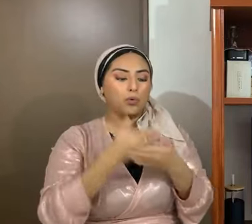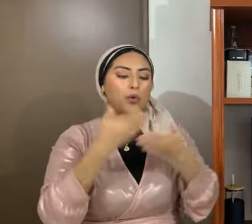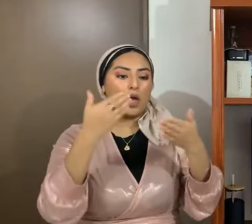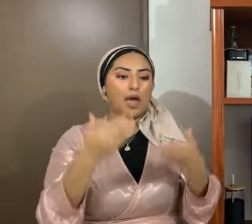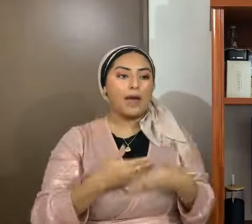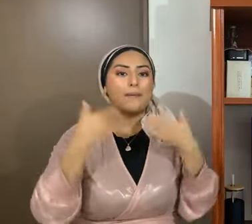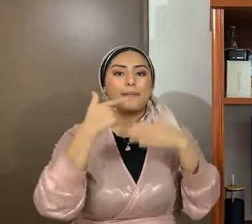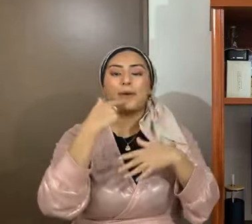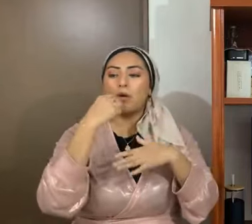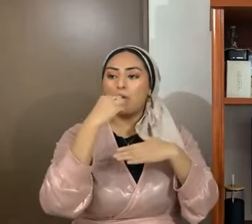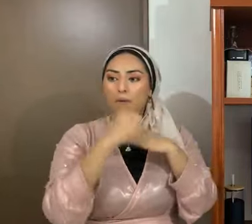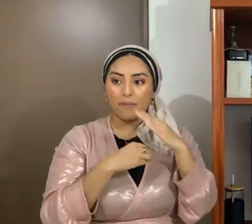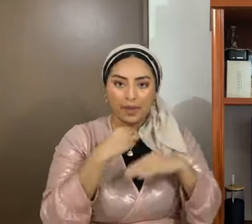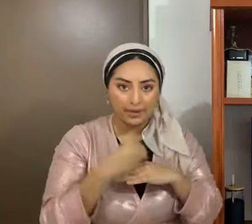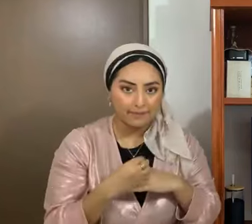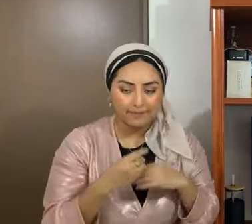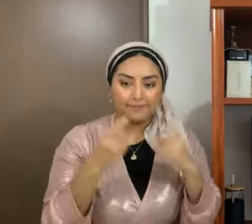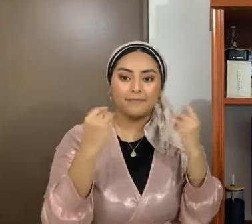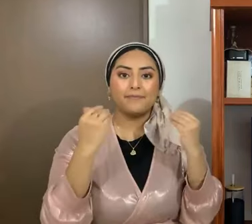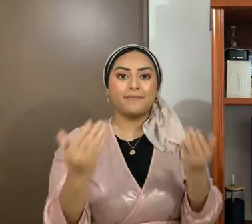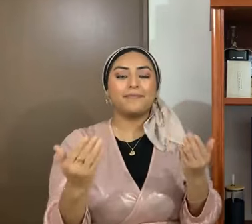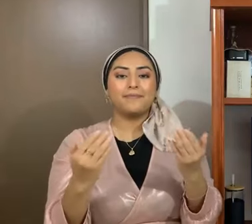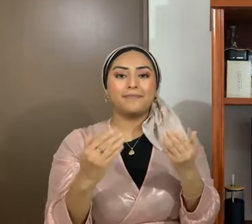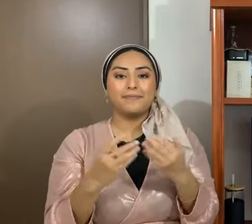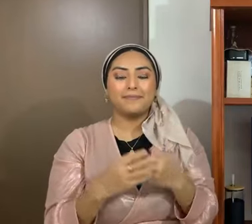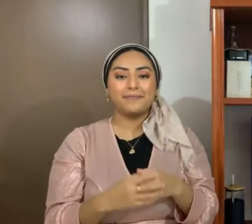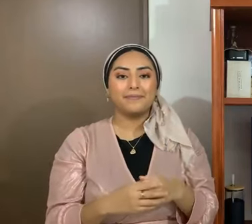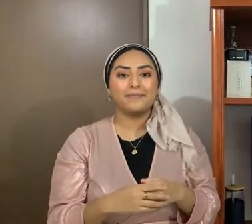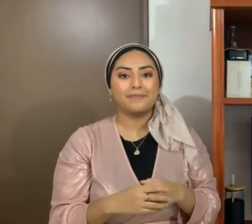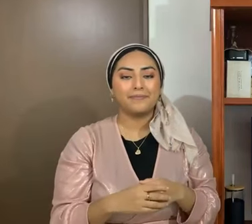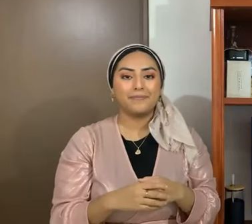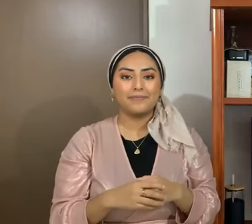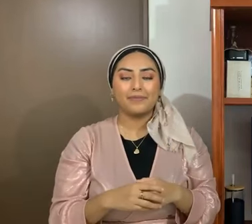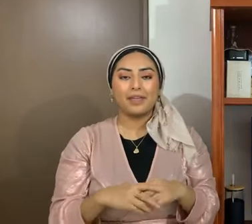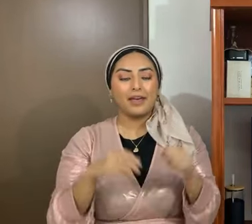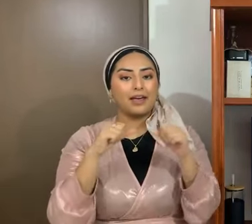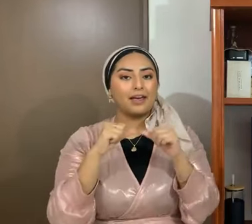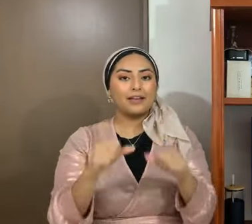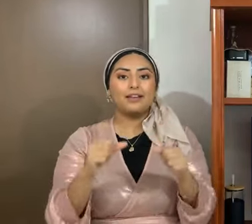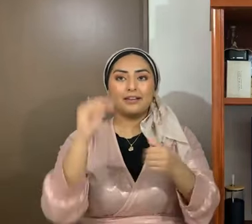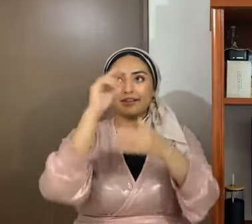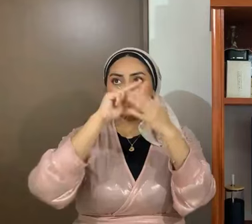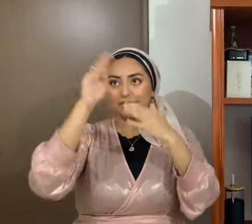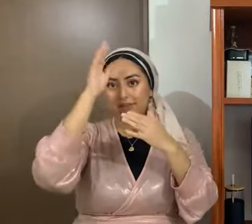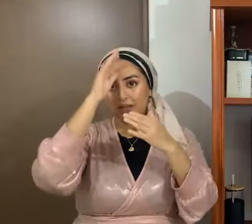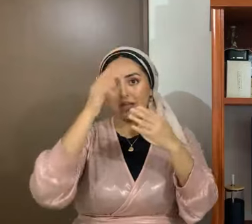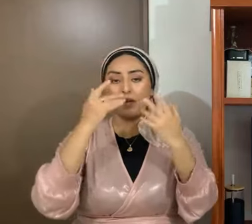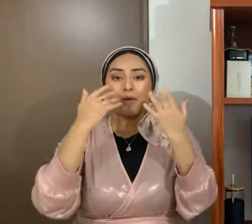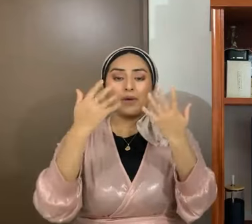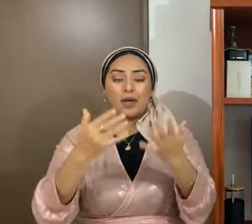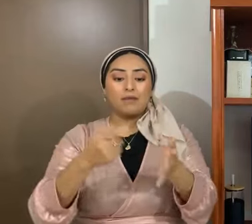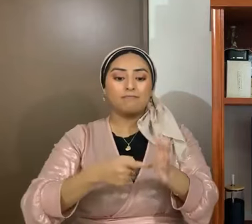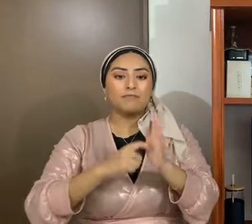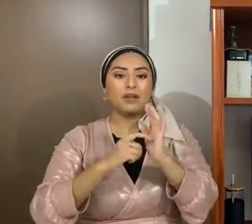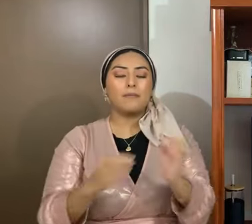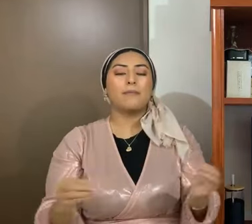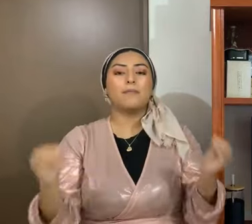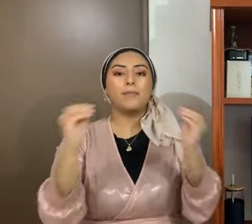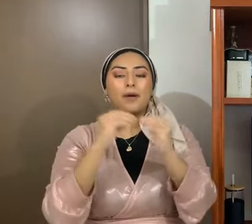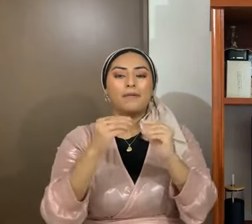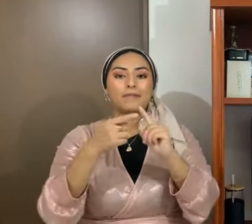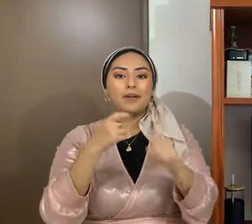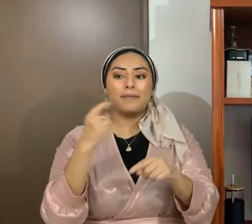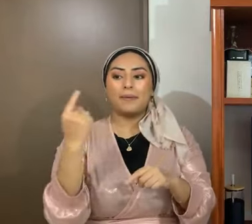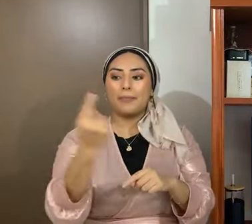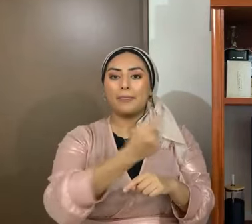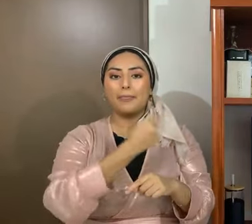con gozo. Omen Abakadosh, aleluya. ¿Sí? Siempre el Eterno espera y exige más de